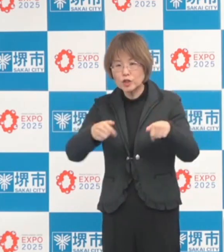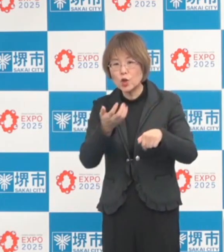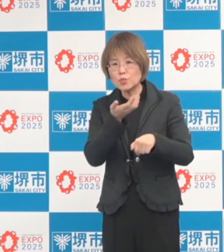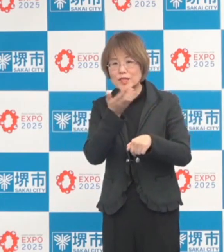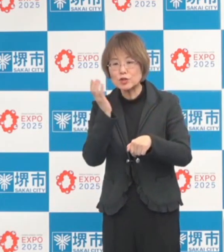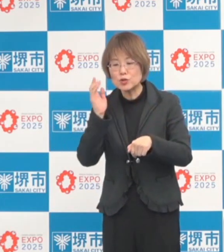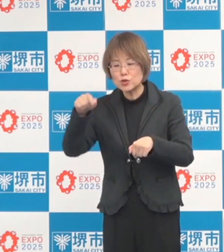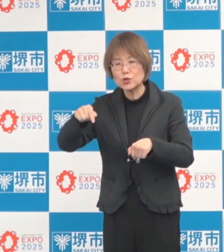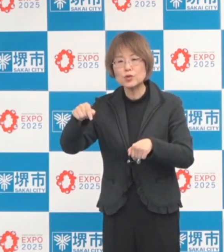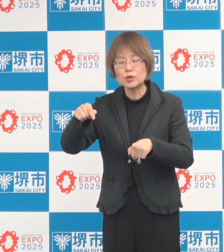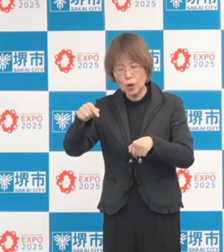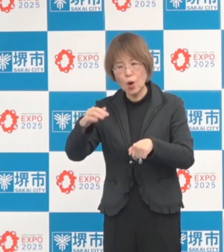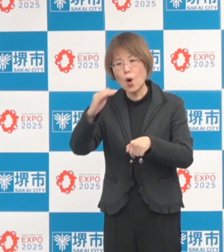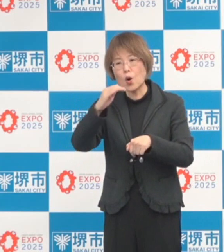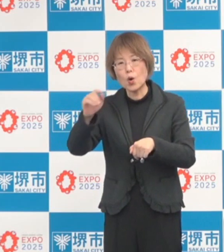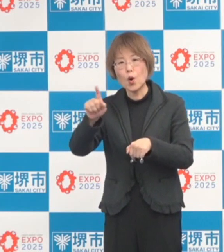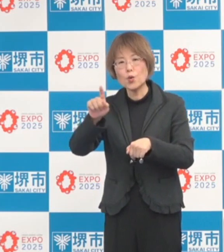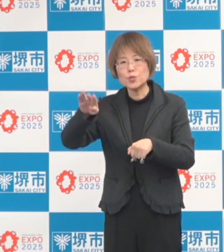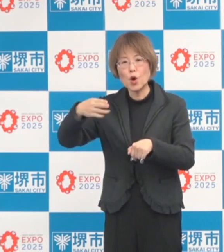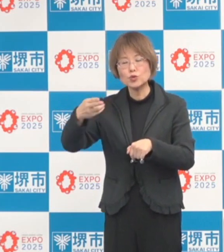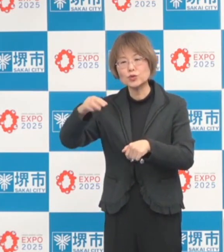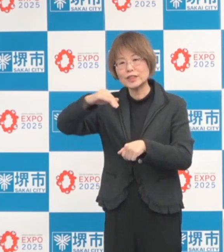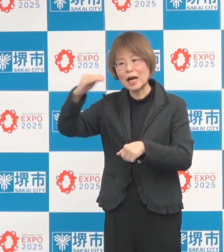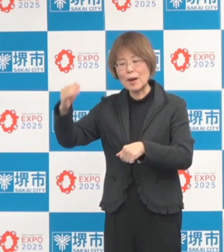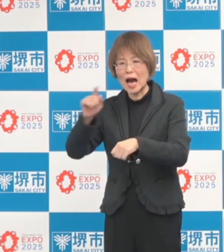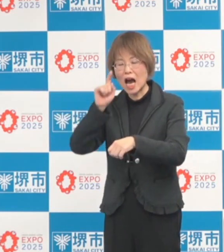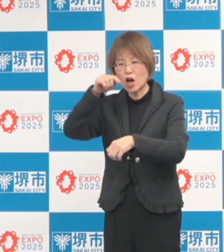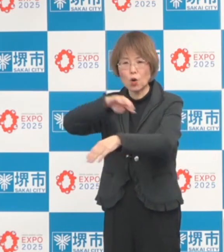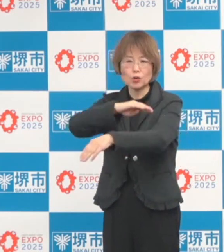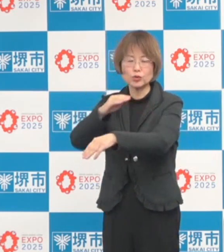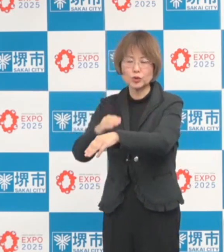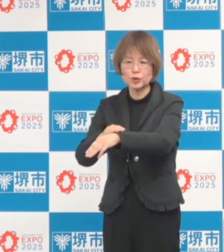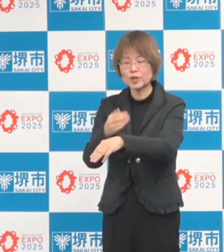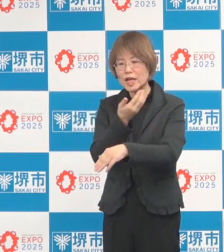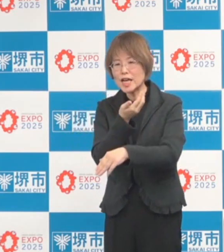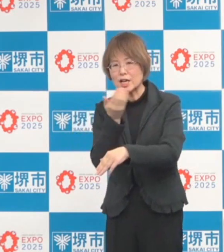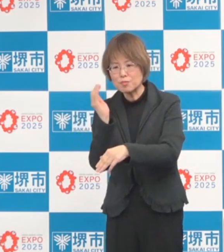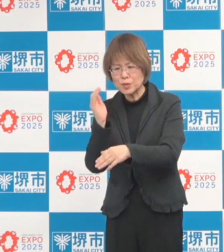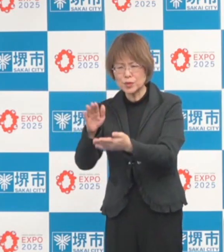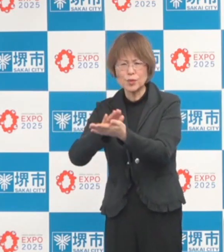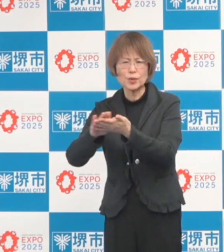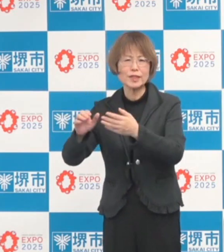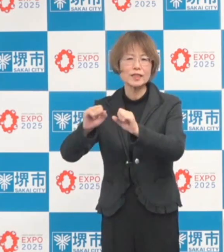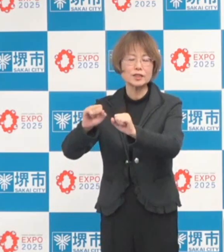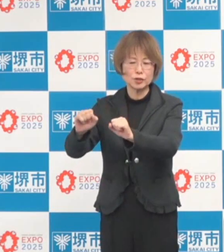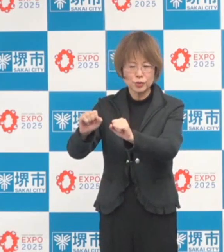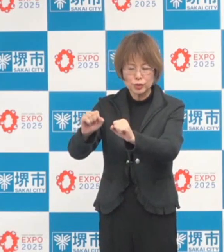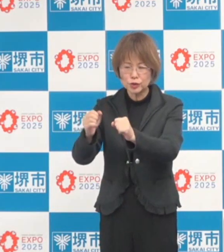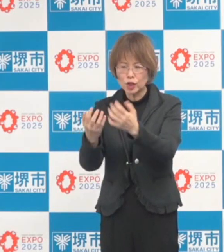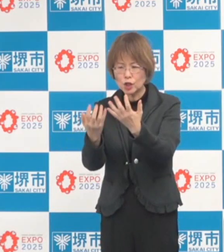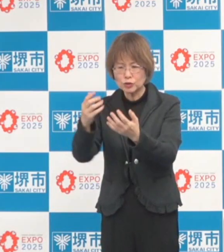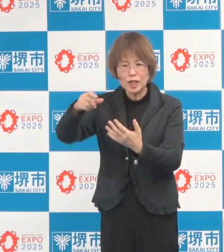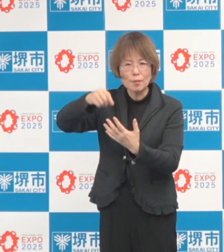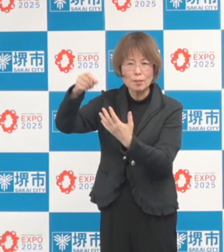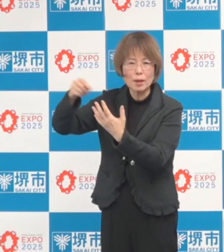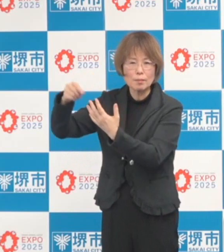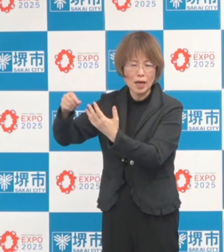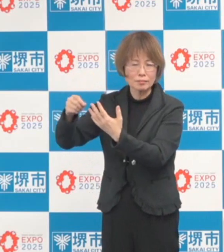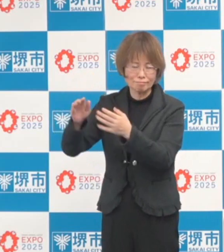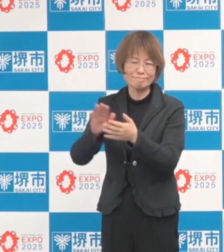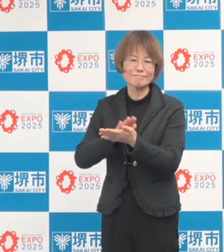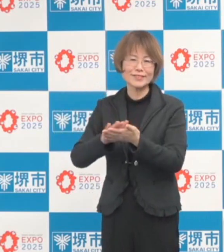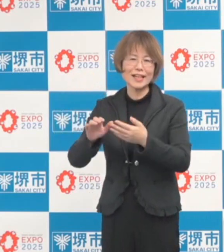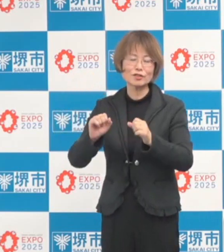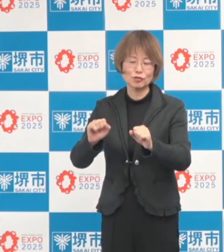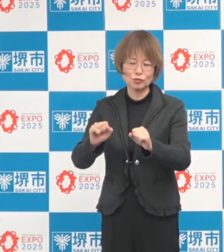て、五病山古墳にて水の循環促進や水草の除去を行います。次